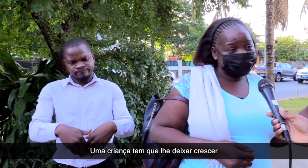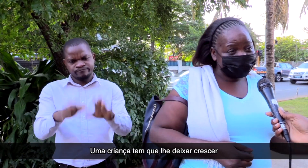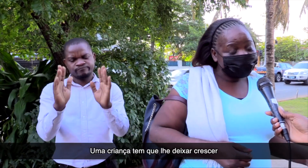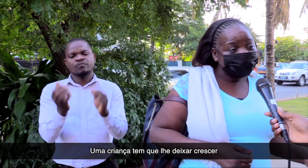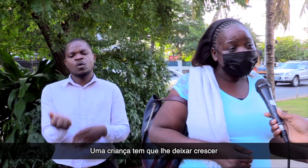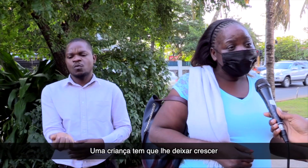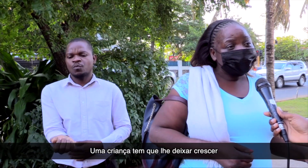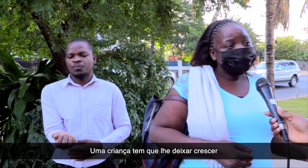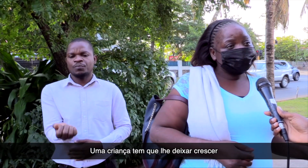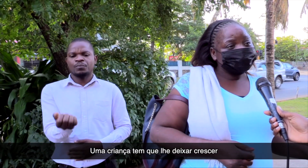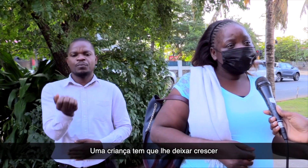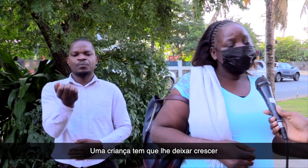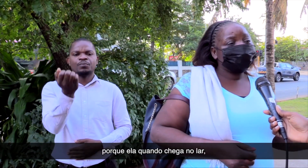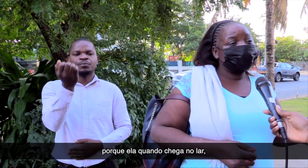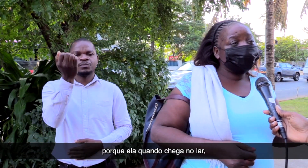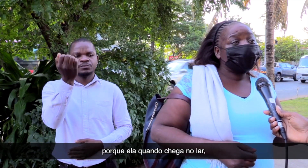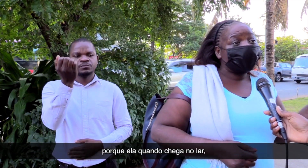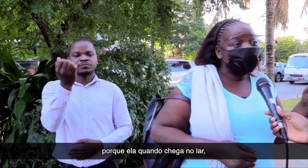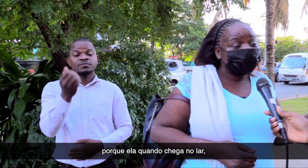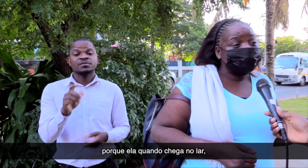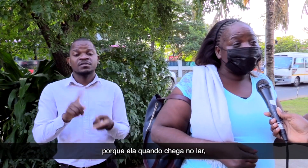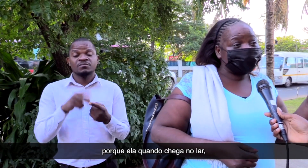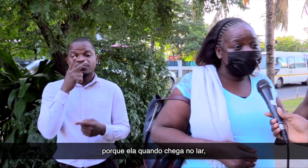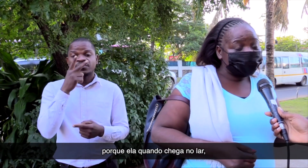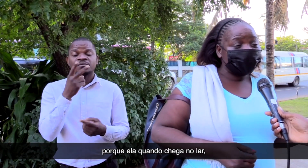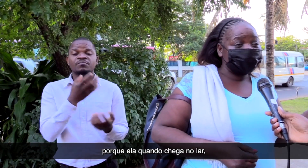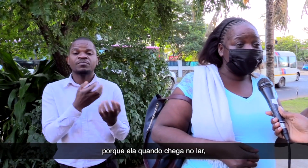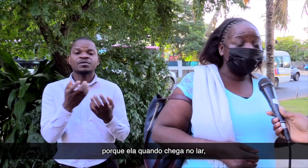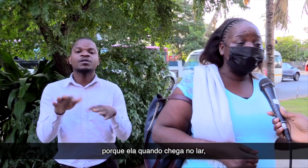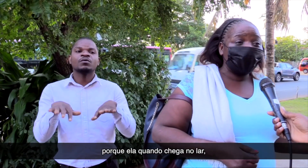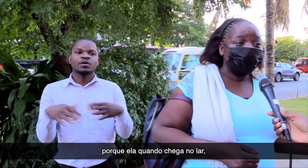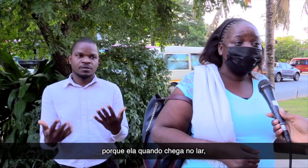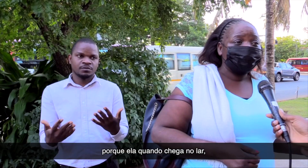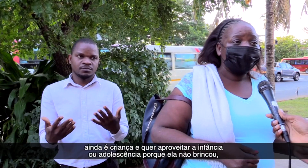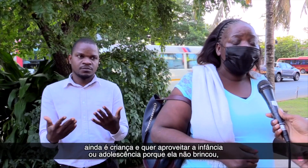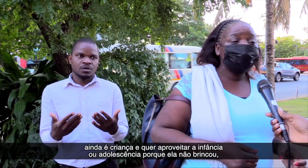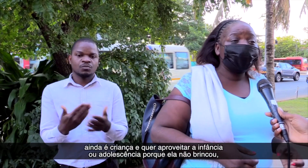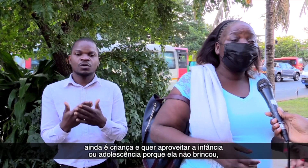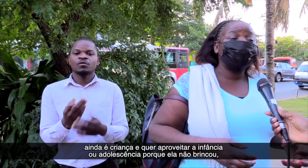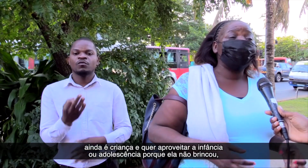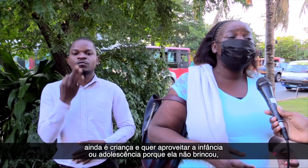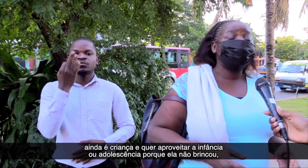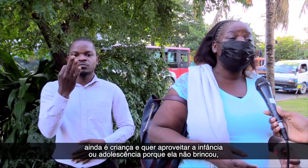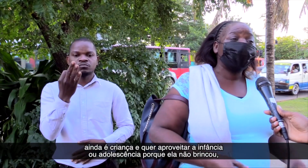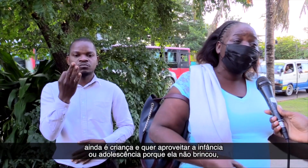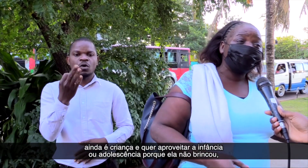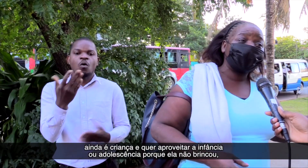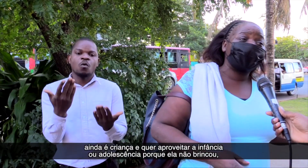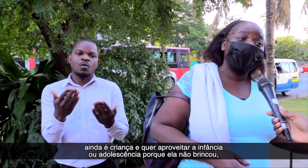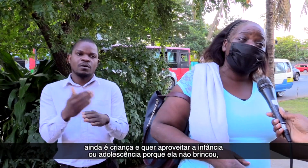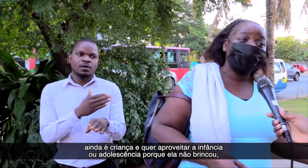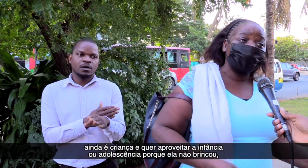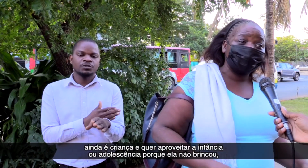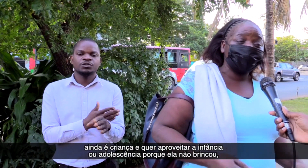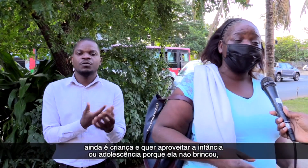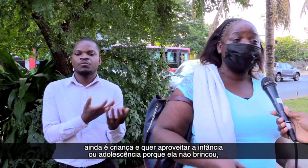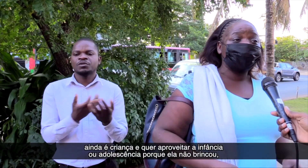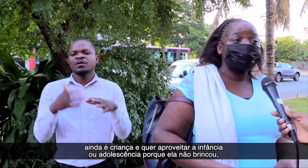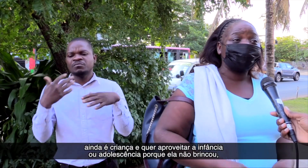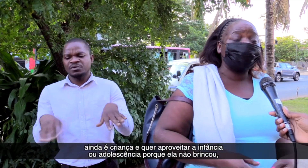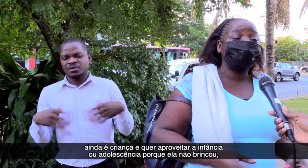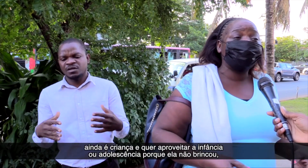a crescer, ver o que ela quer. Porque quando ele chega já no lar, ainda é criança, também quer brincar, aquela